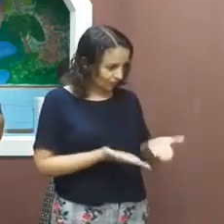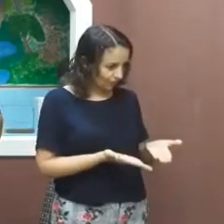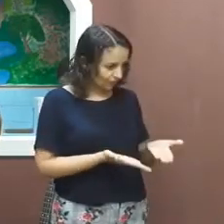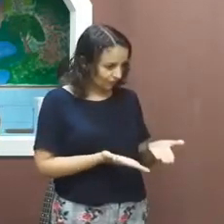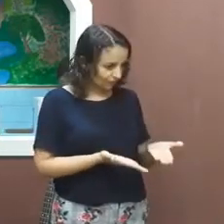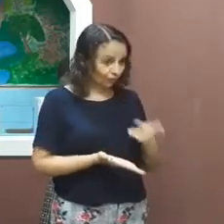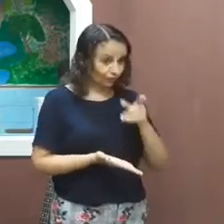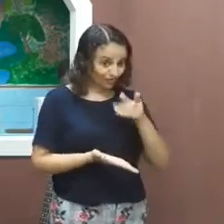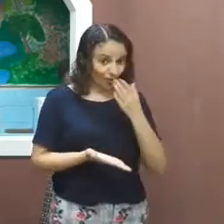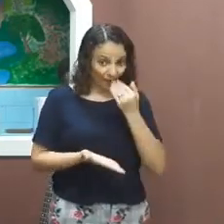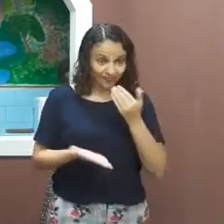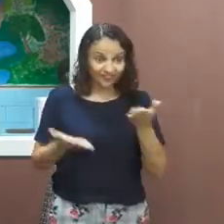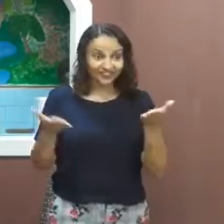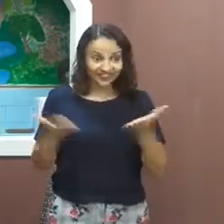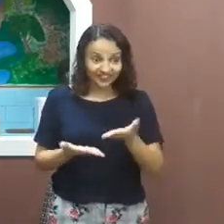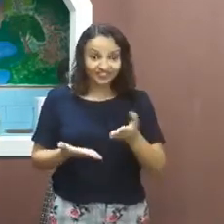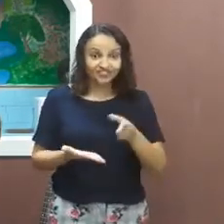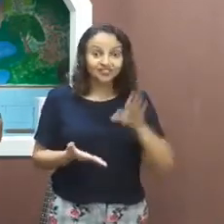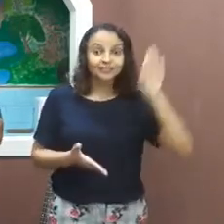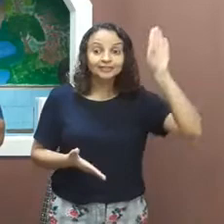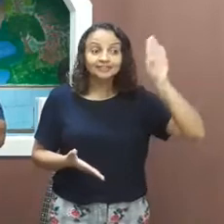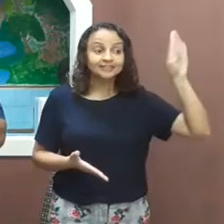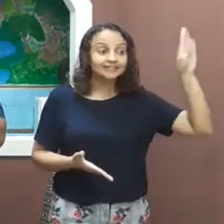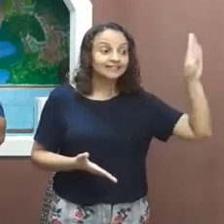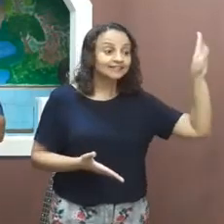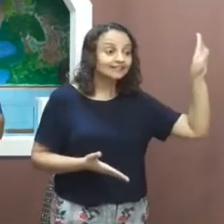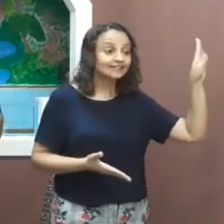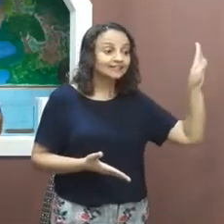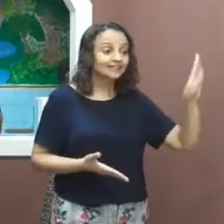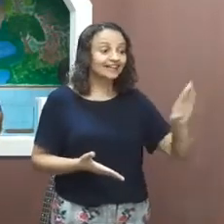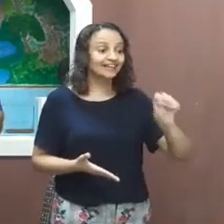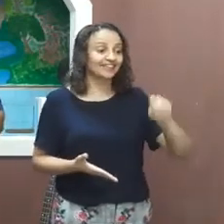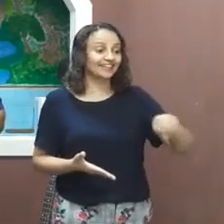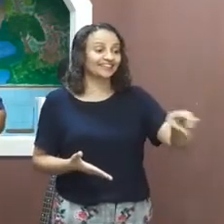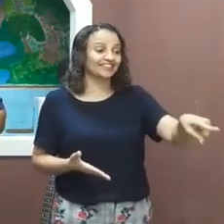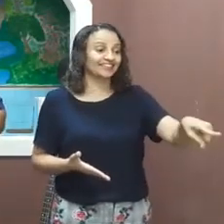Alguém ainda vai comer hoje? Opa, quem falou sim, eu vou junto.